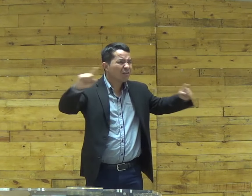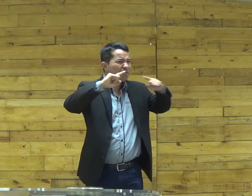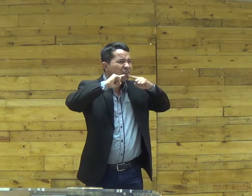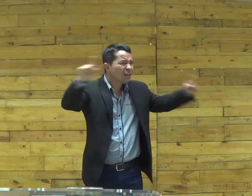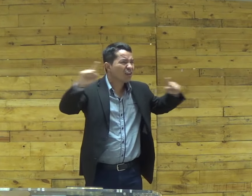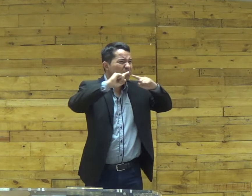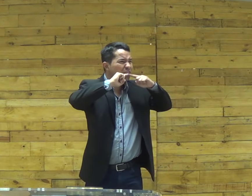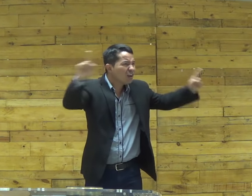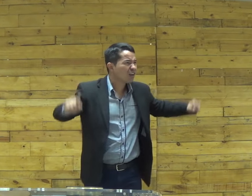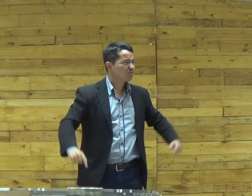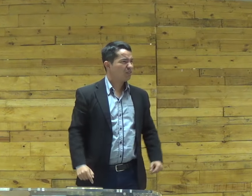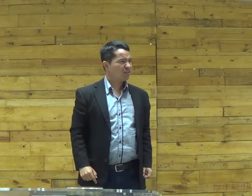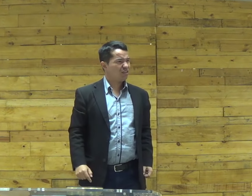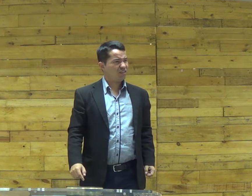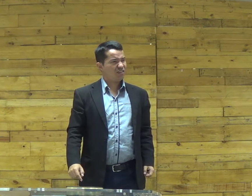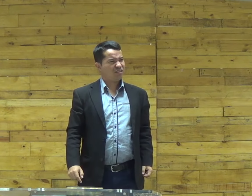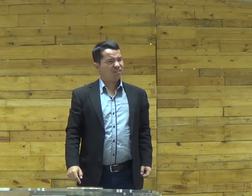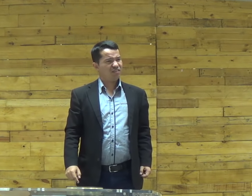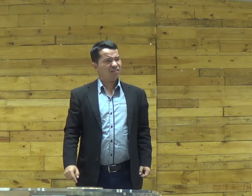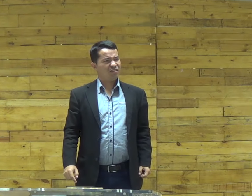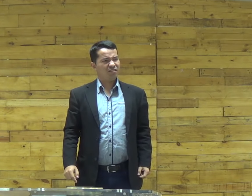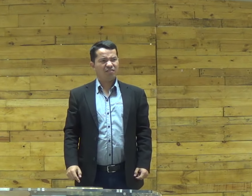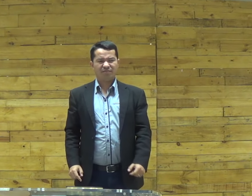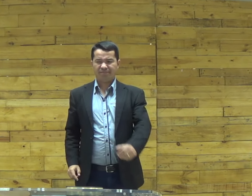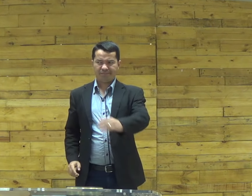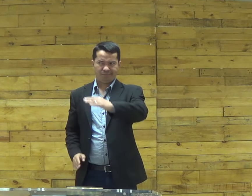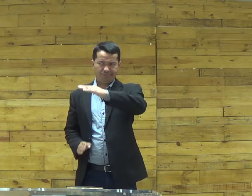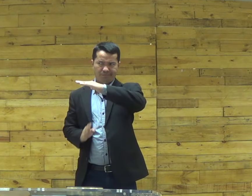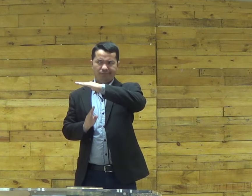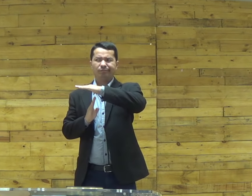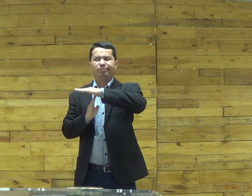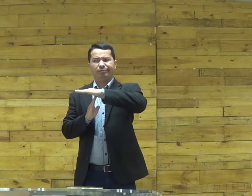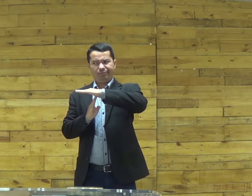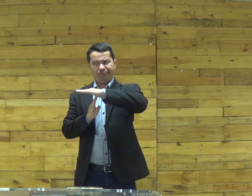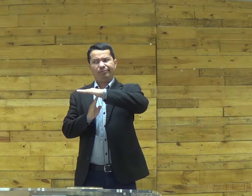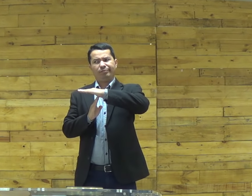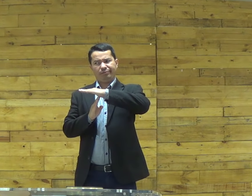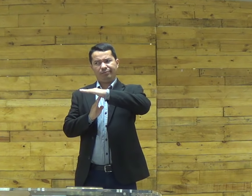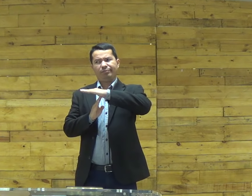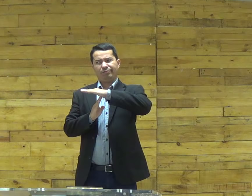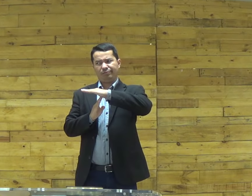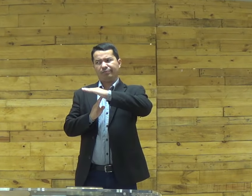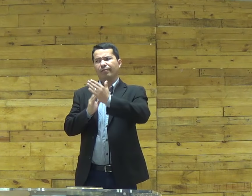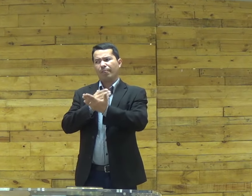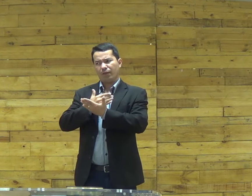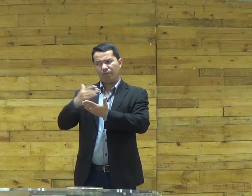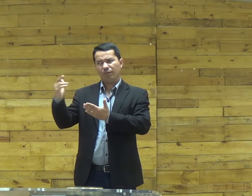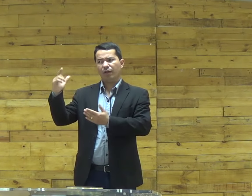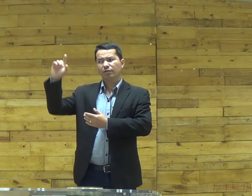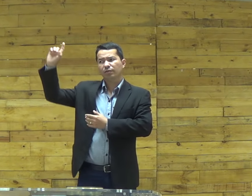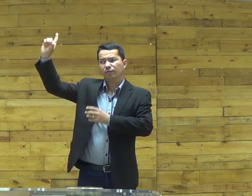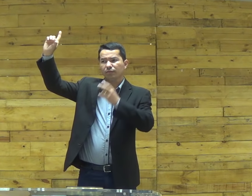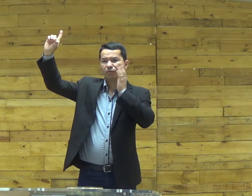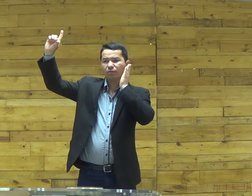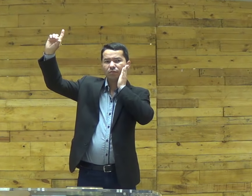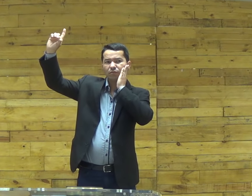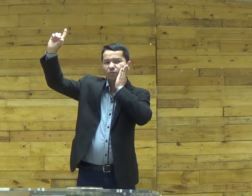chegando e você reclama, reclama, reclama. Dá um tempo, por favor. Começa a pensar de